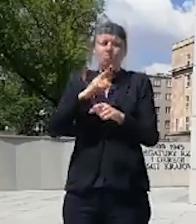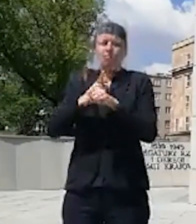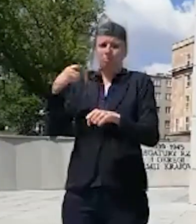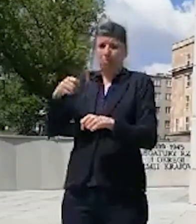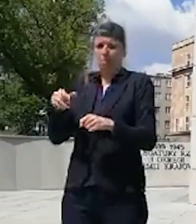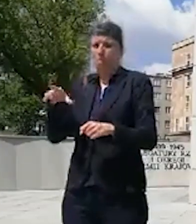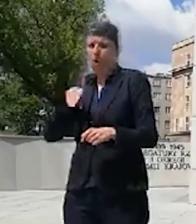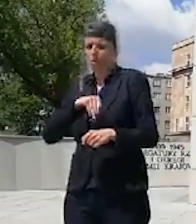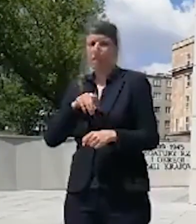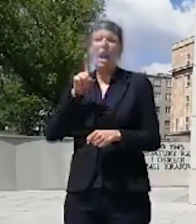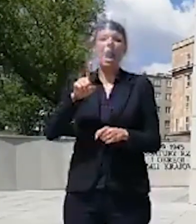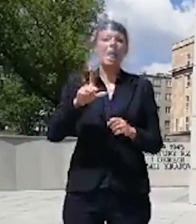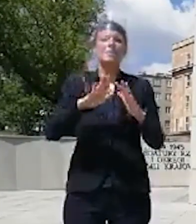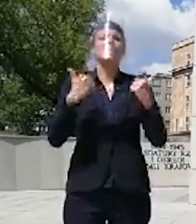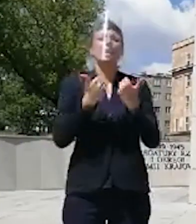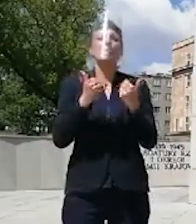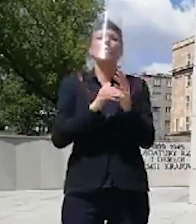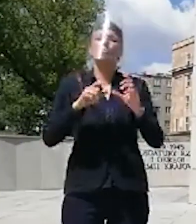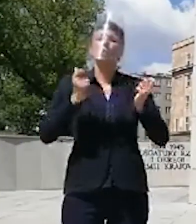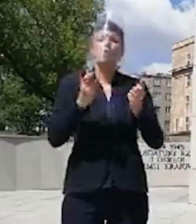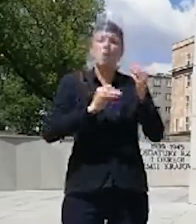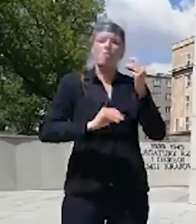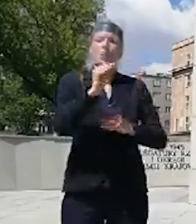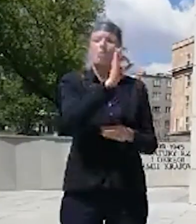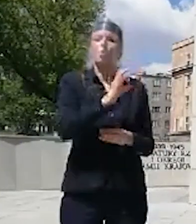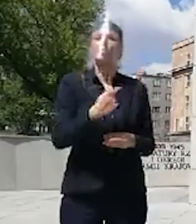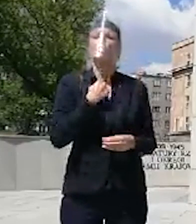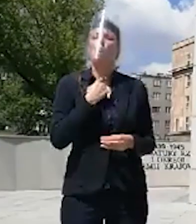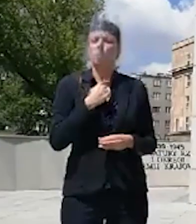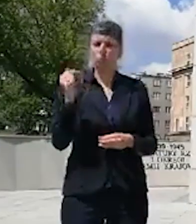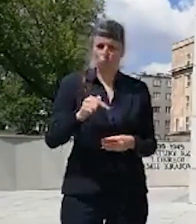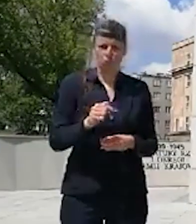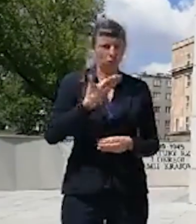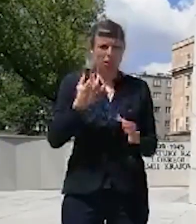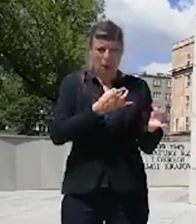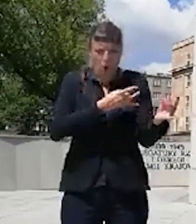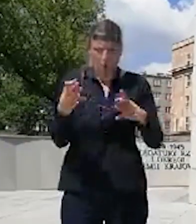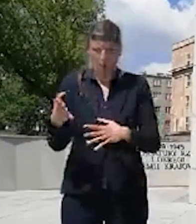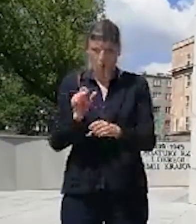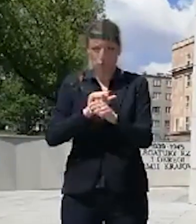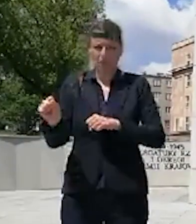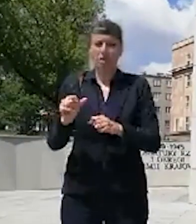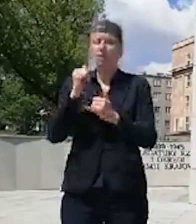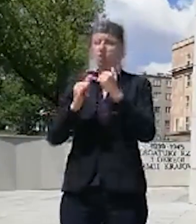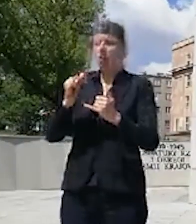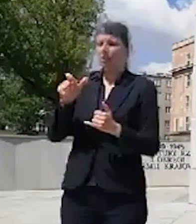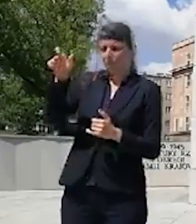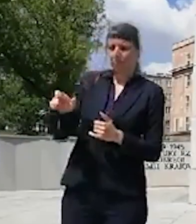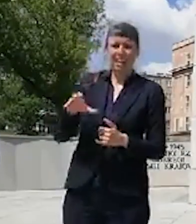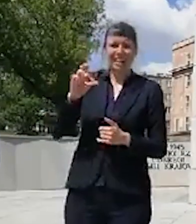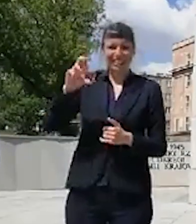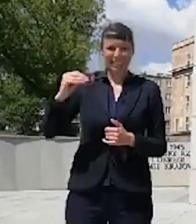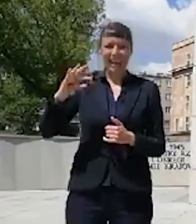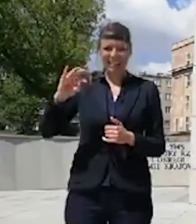to Sejm potrzebuje jednak znacznej większości głosów, żeby to zrobić. To nie jest rzecz, która się dzieje od tak. A więc jeżeli Schetyna mówił coś takiego, a